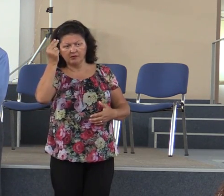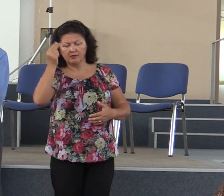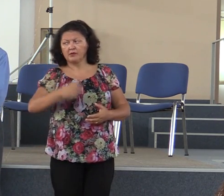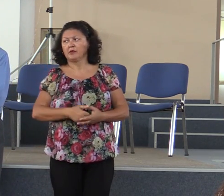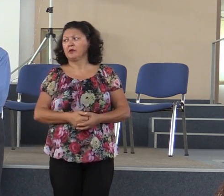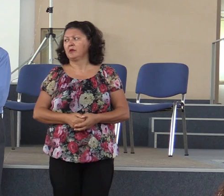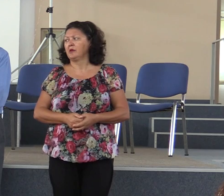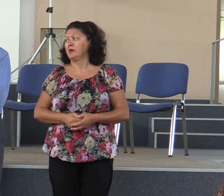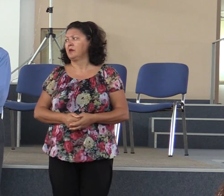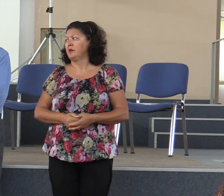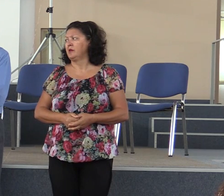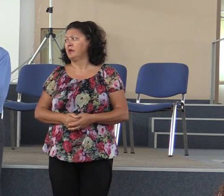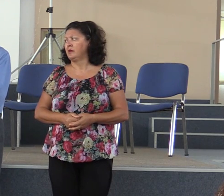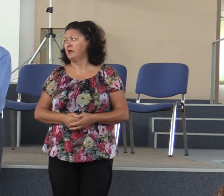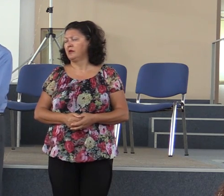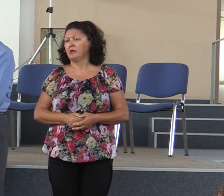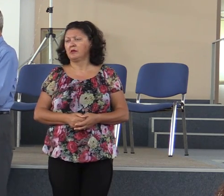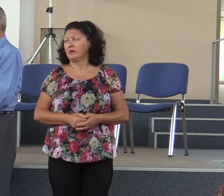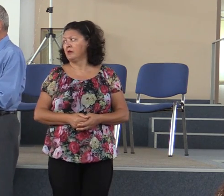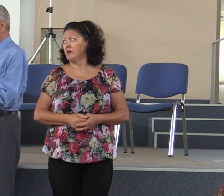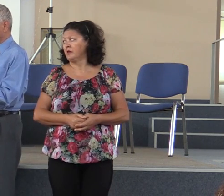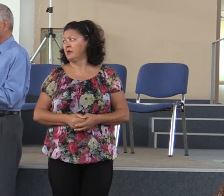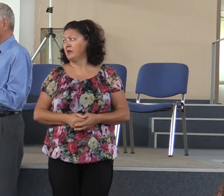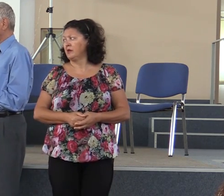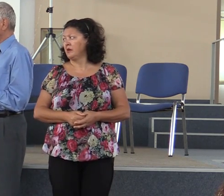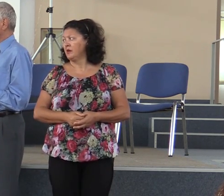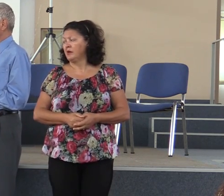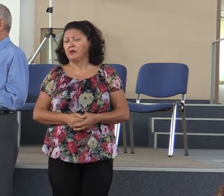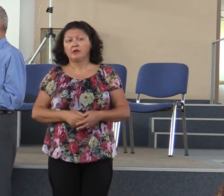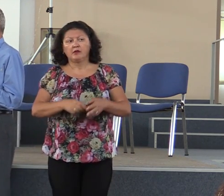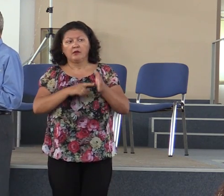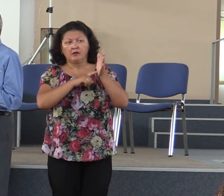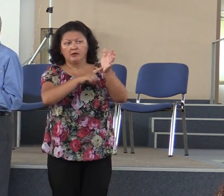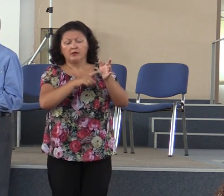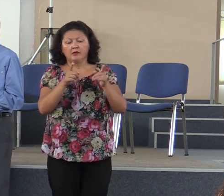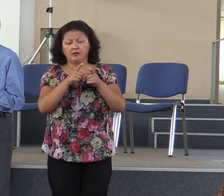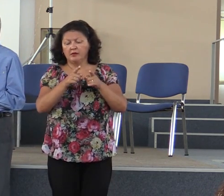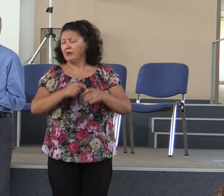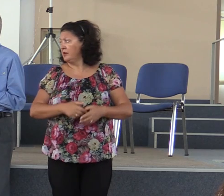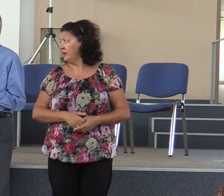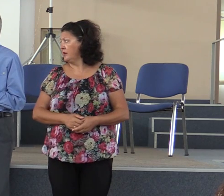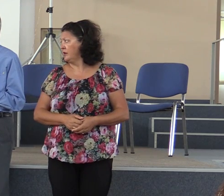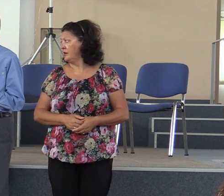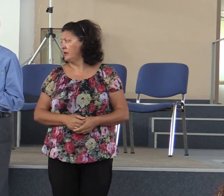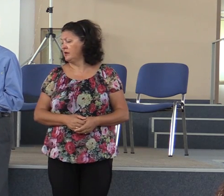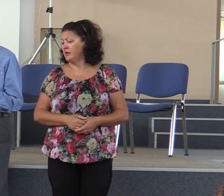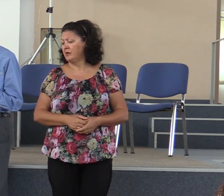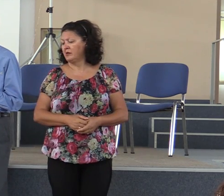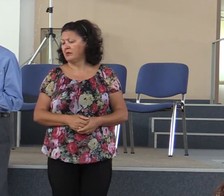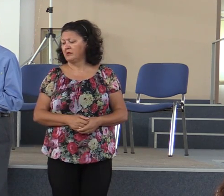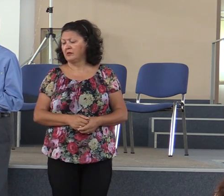here is the summary point. Iată un pe scurt. The greater